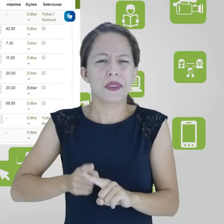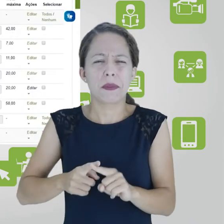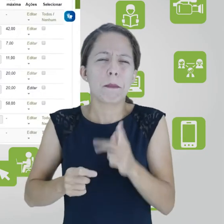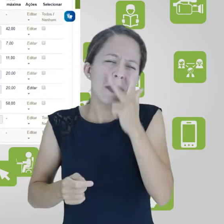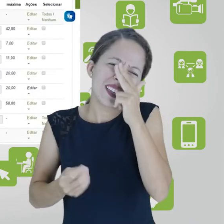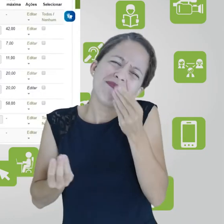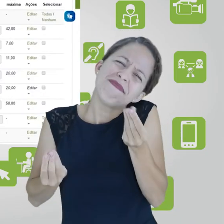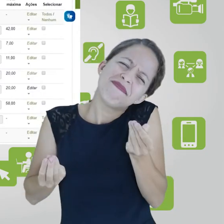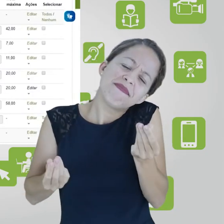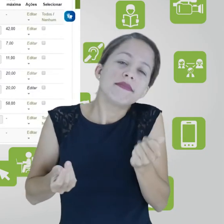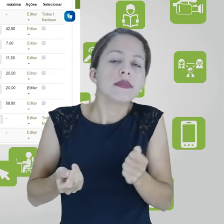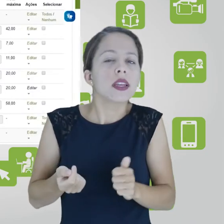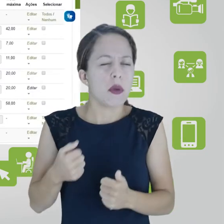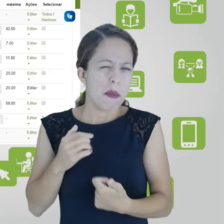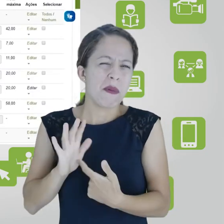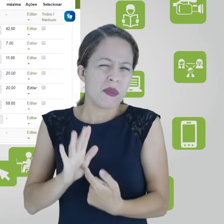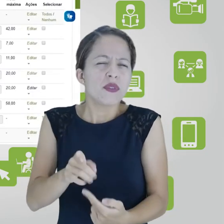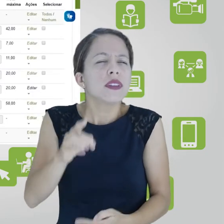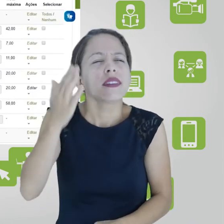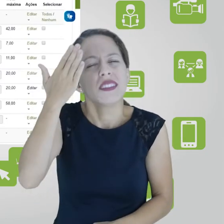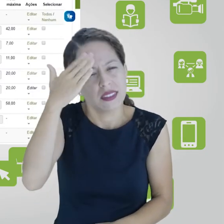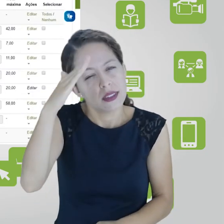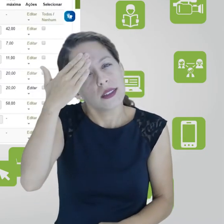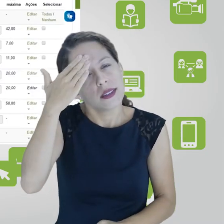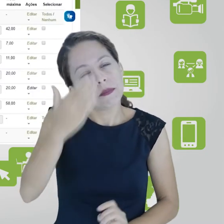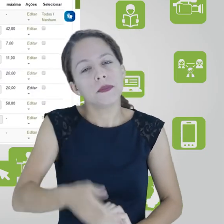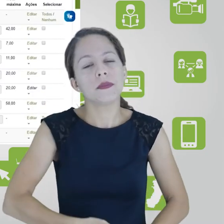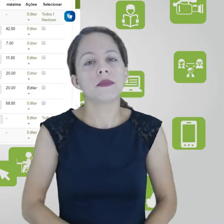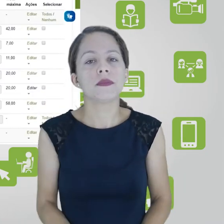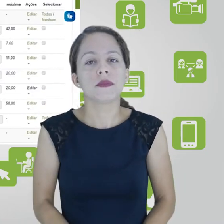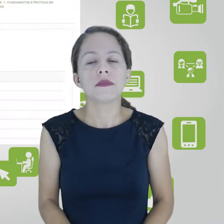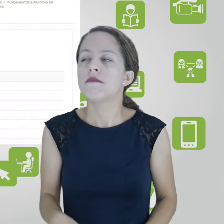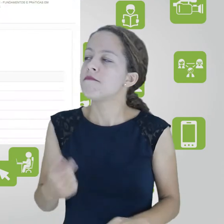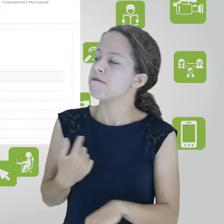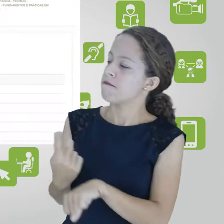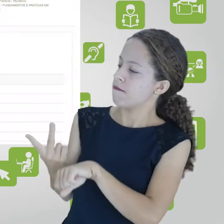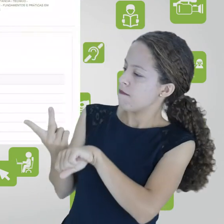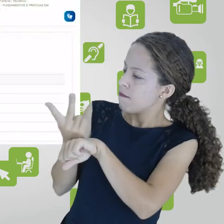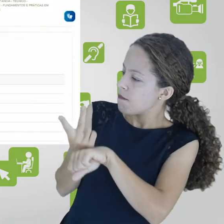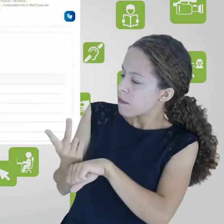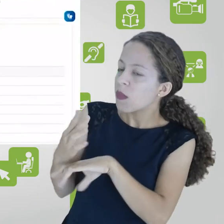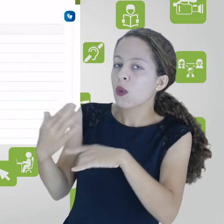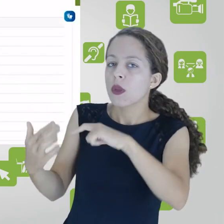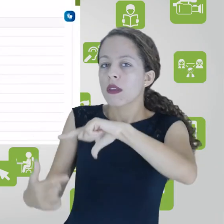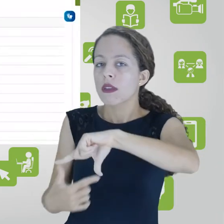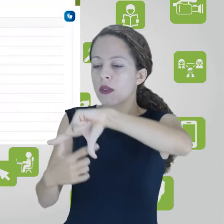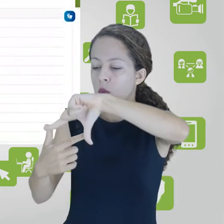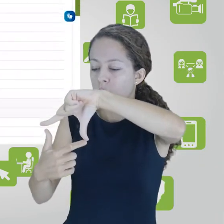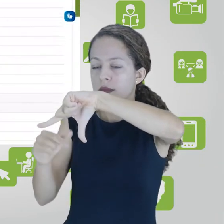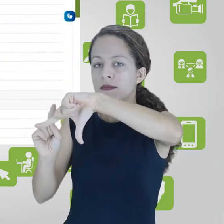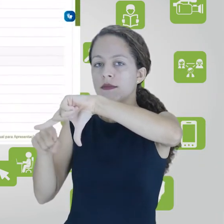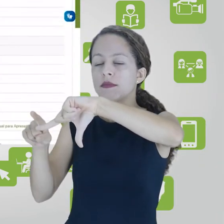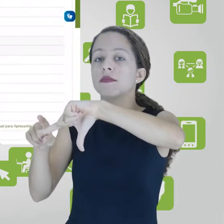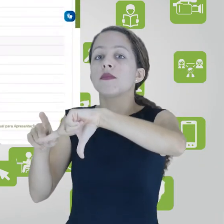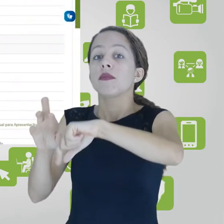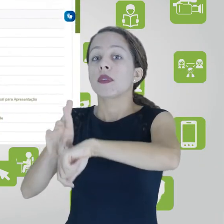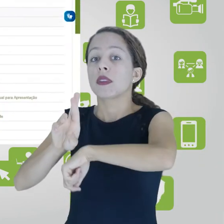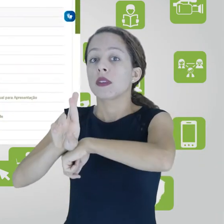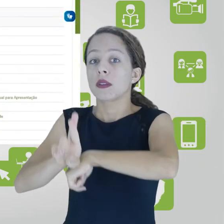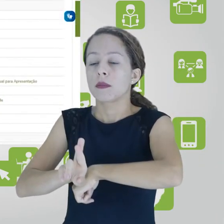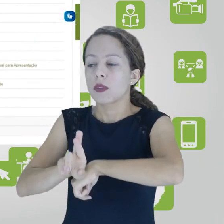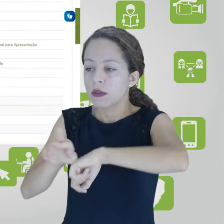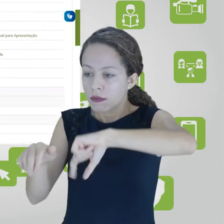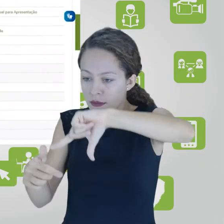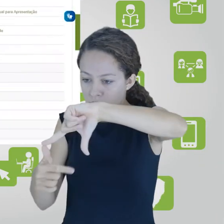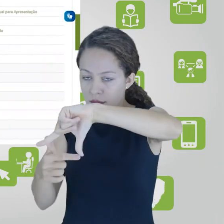aqui. Eu não gosto muito não, porque ele vai 1 a 1. Vou mostrar para vocês, que aí você já vem como exemplo. Mas aí eu tenho que achar, ó,